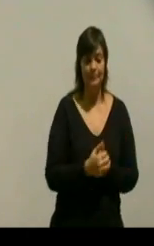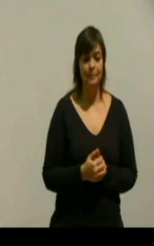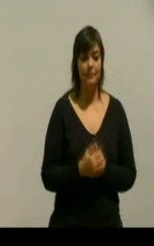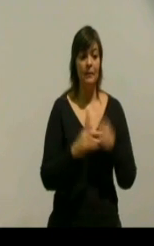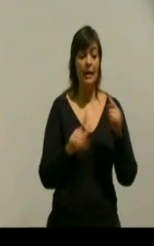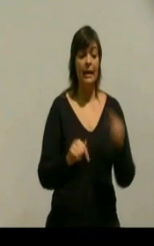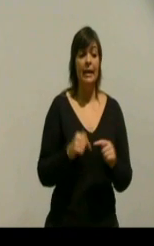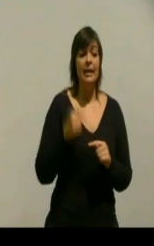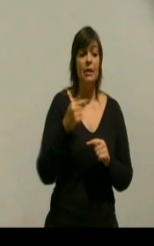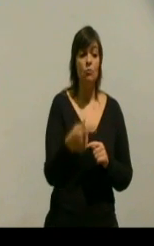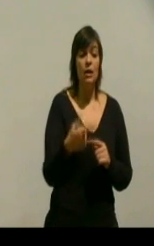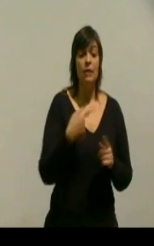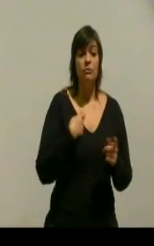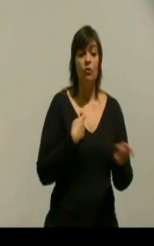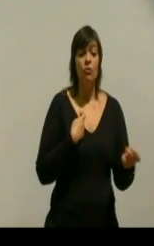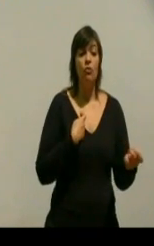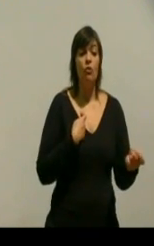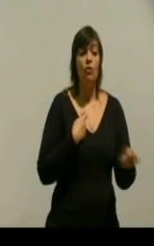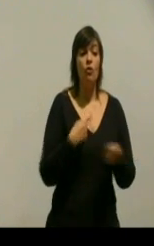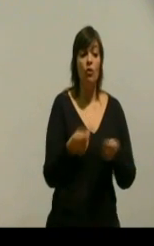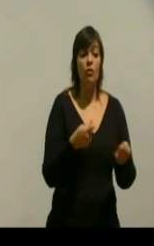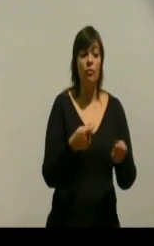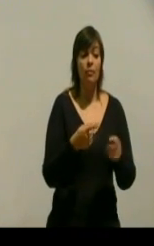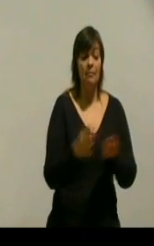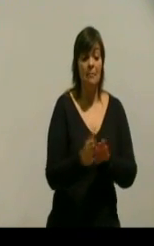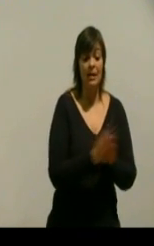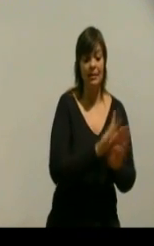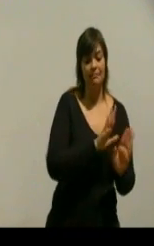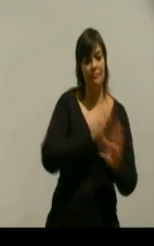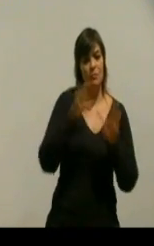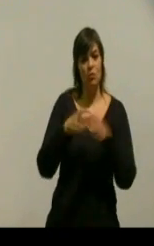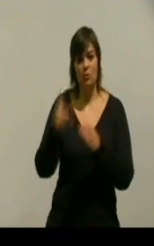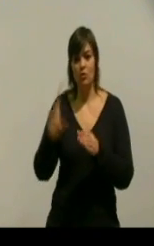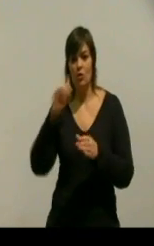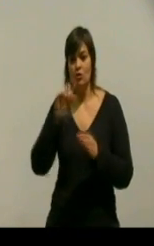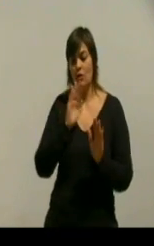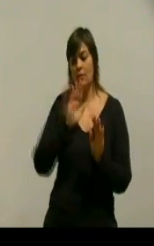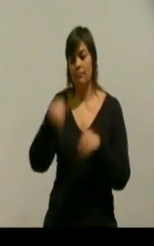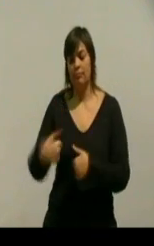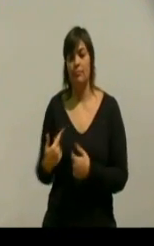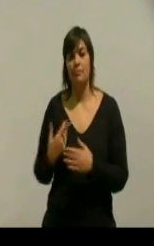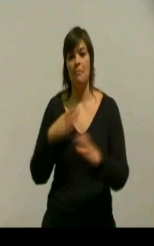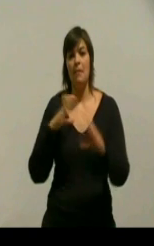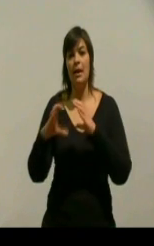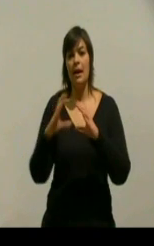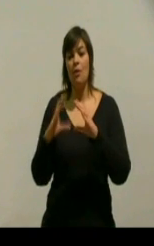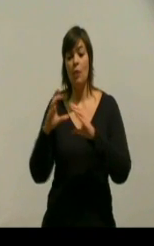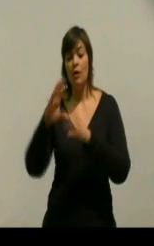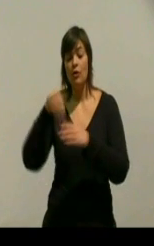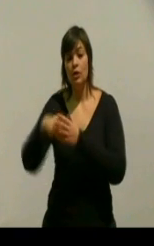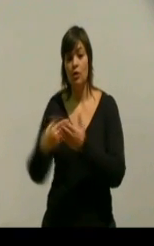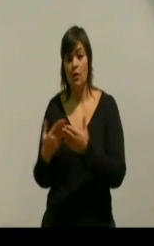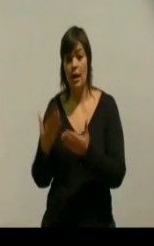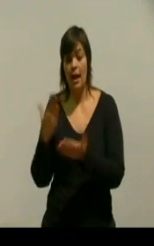2009. Después fui coordinadora y ponente del seminario Eliminación de Barreras de Comunicación en el Aula, en el CPR de